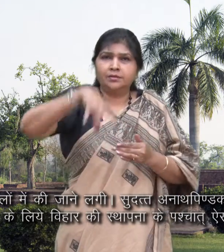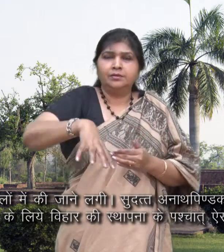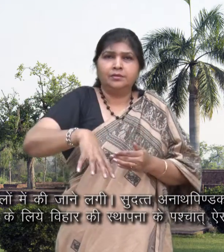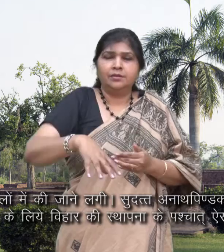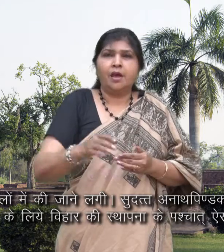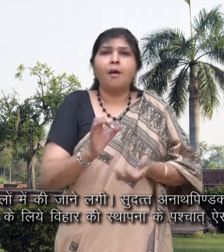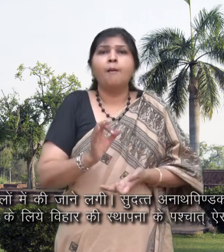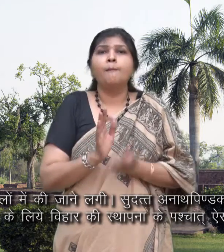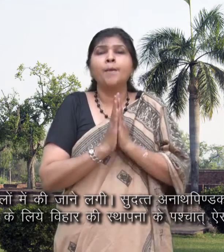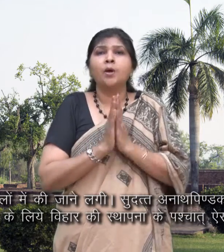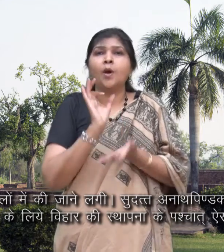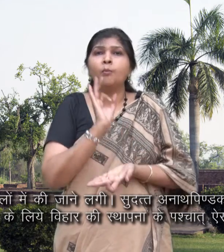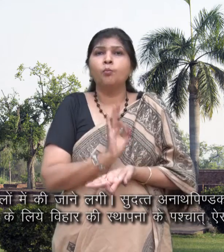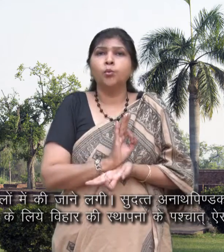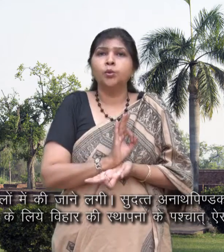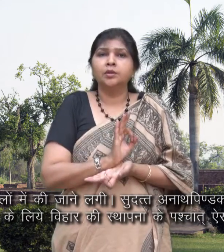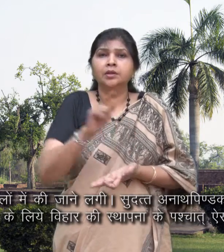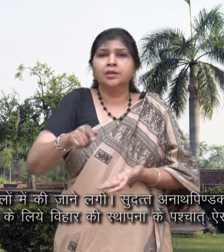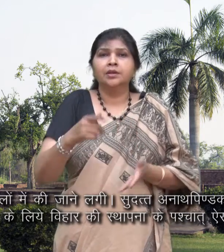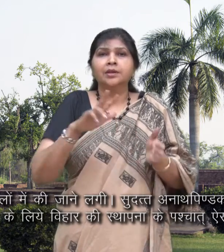भगवान बुद्ध के लिए विहार की स्थापना के पश्चात